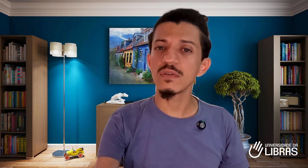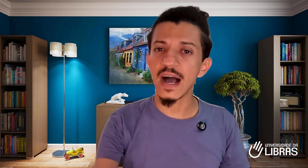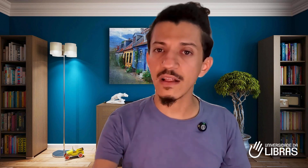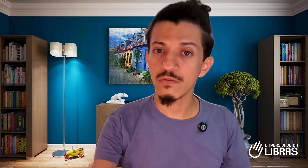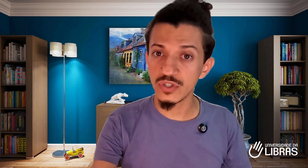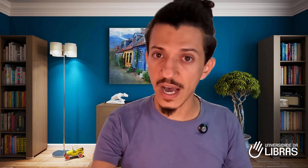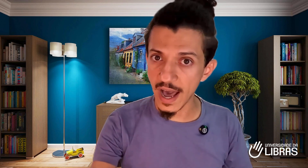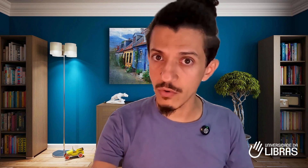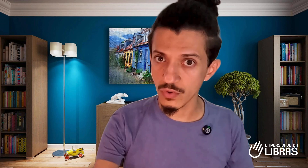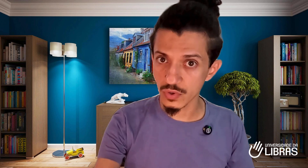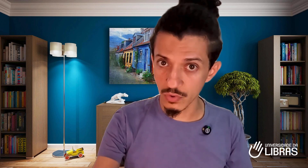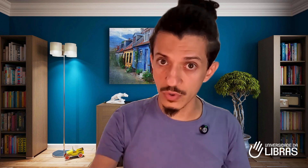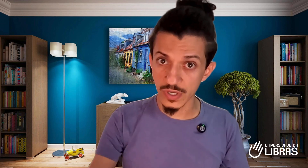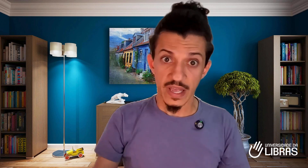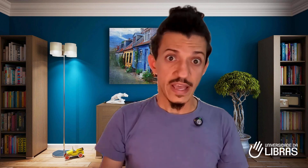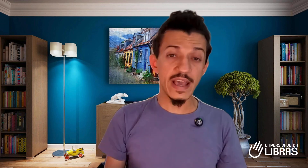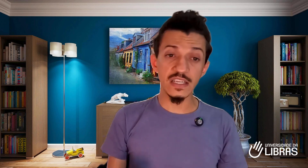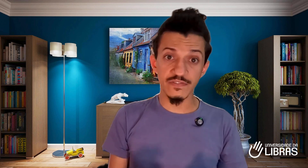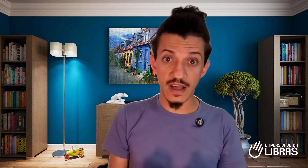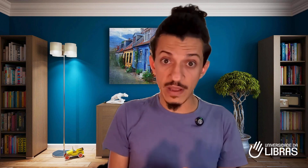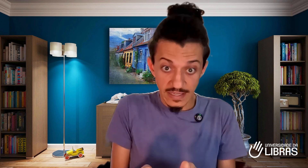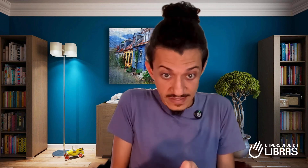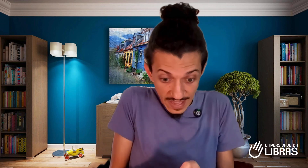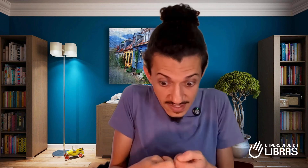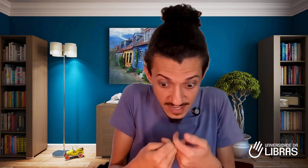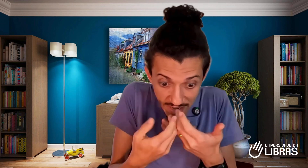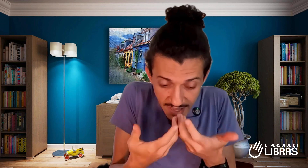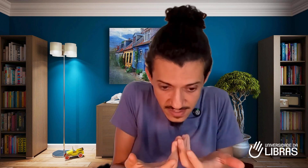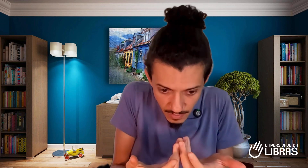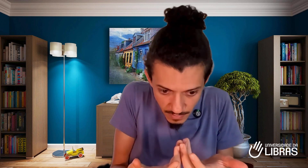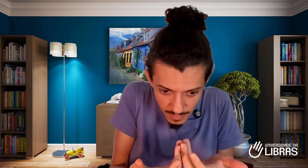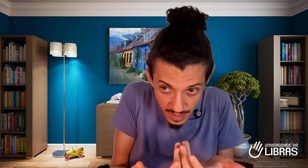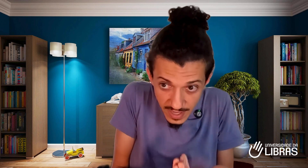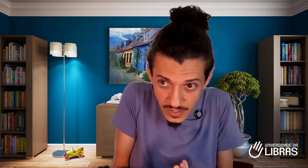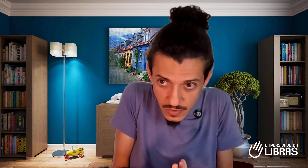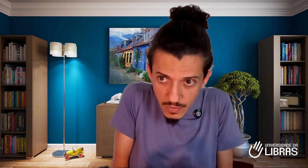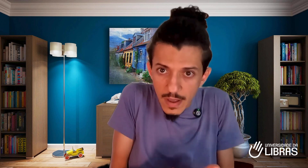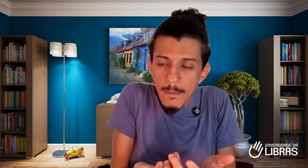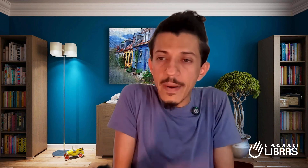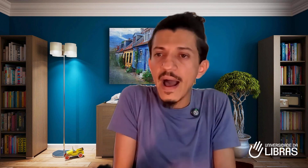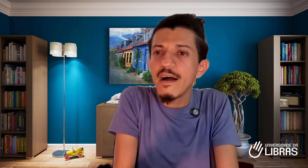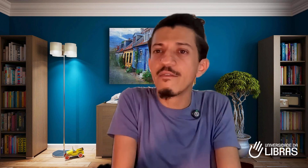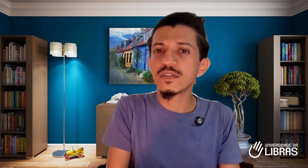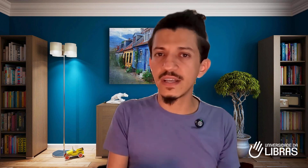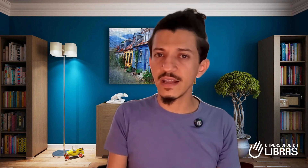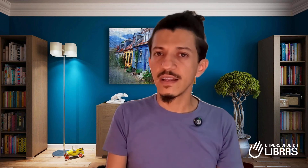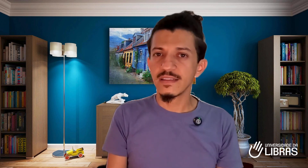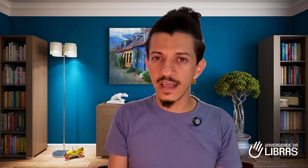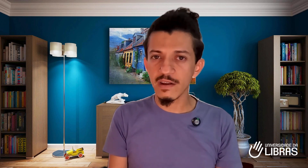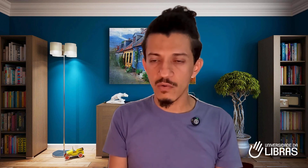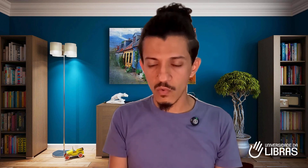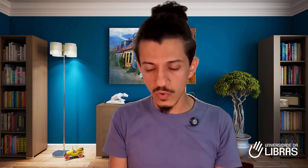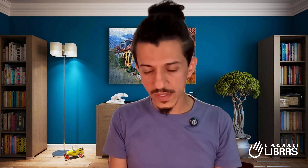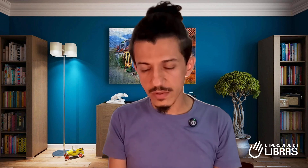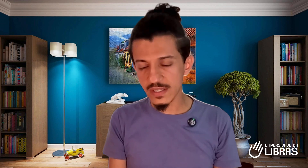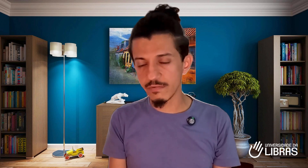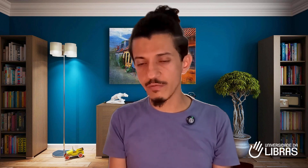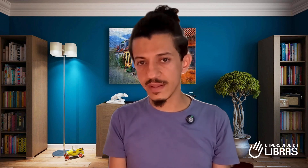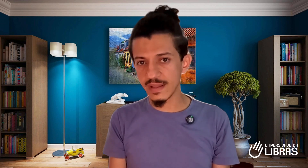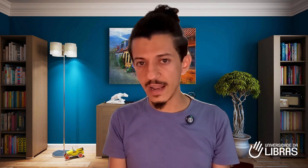contato diário com surdos, e eles falam, eles terceirizam isso para você ter o seu desenvolvimento na Libras. Ou seja,